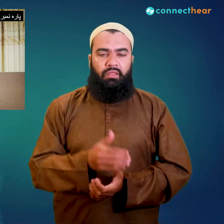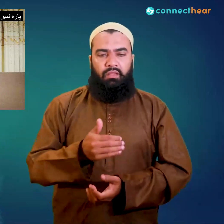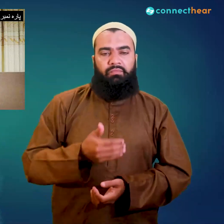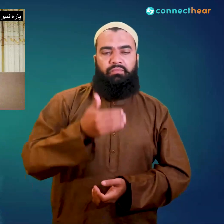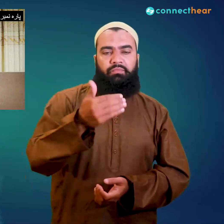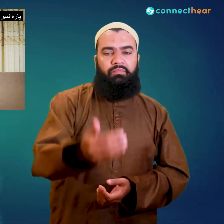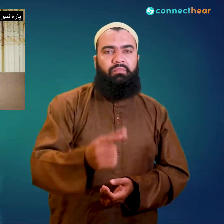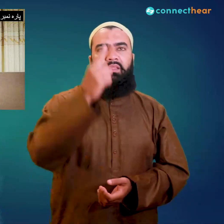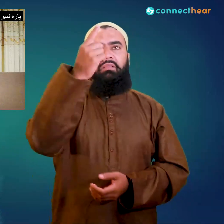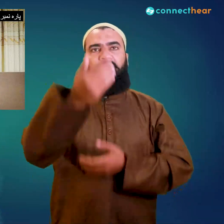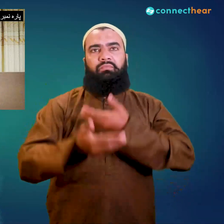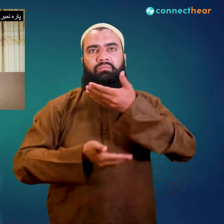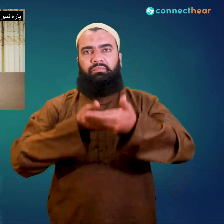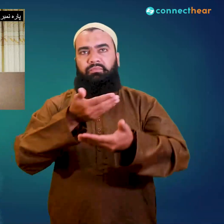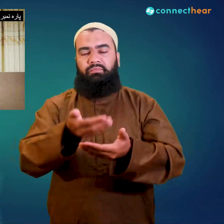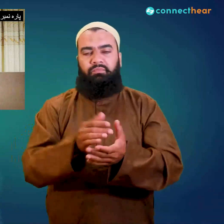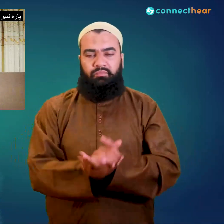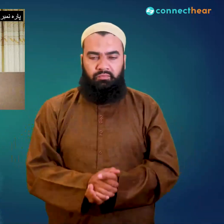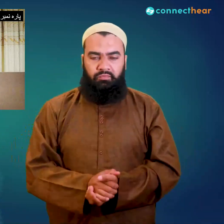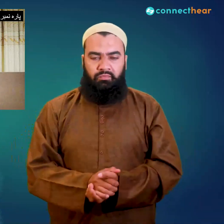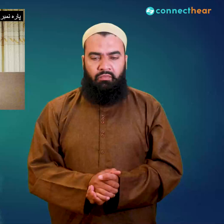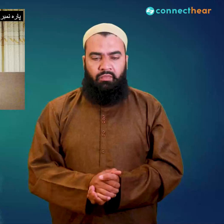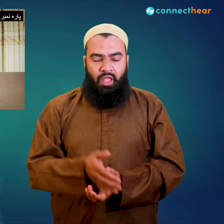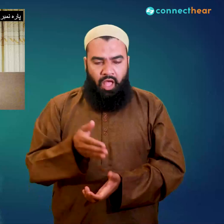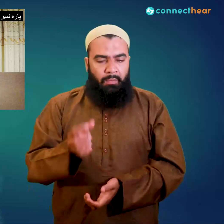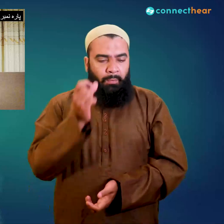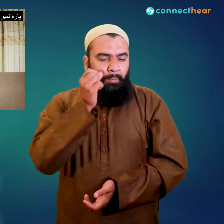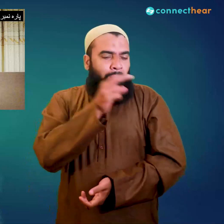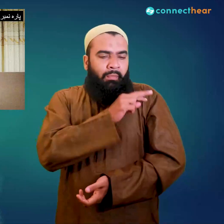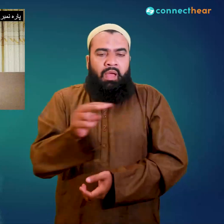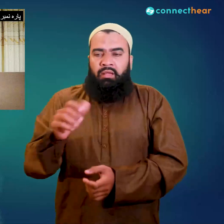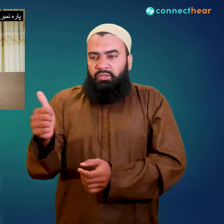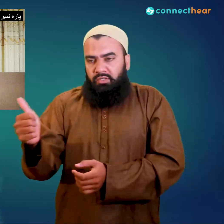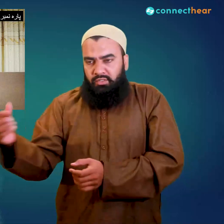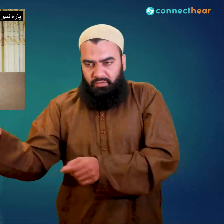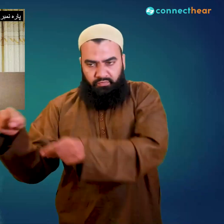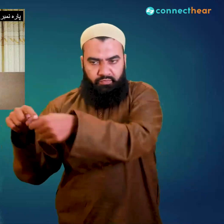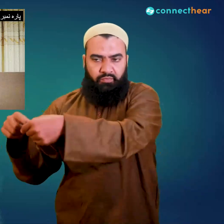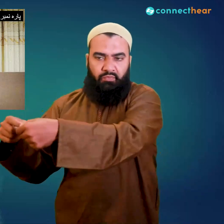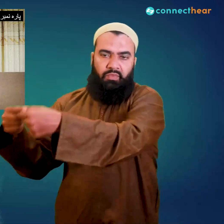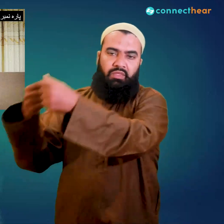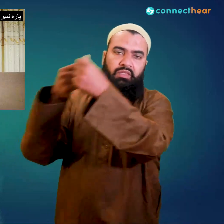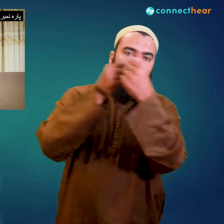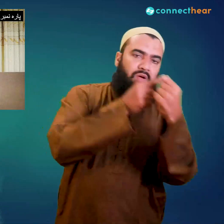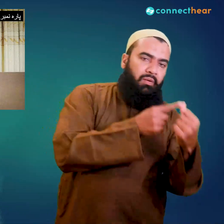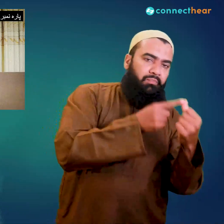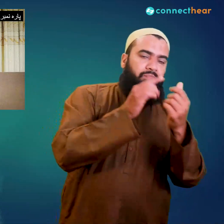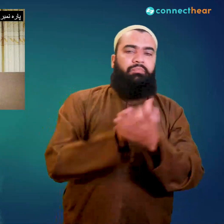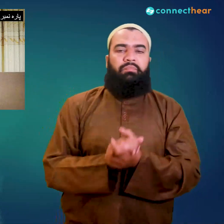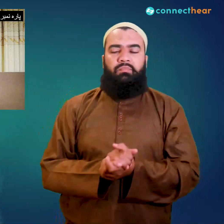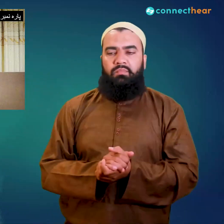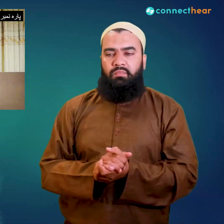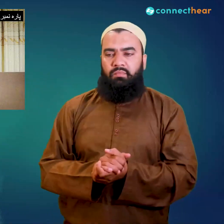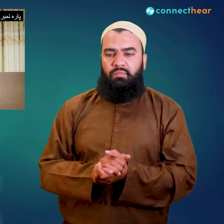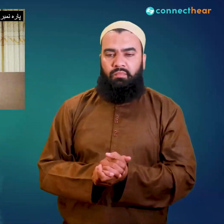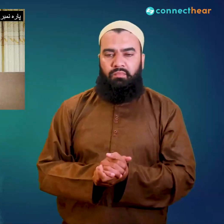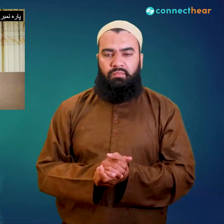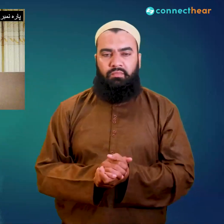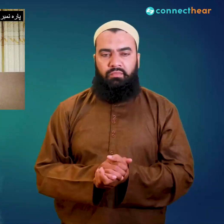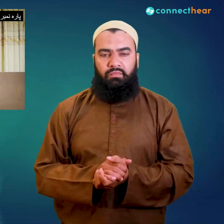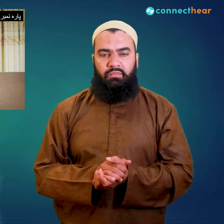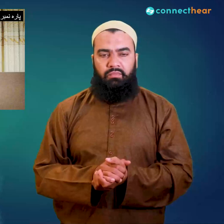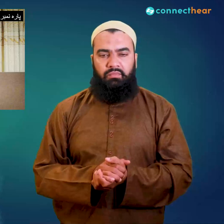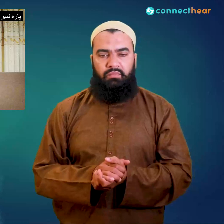آیت نمبر 90 میں اس کے جواب میں وہ بھائی کہتے ہیں قالو، سب نے کہا اِنَّكَ لَأَنْتَ